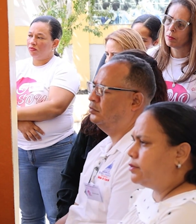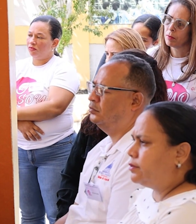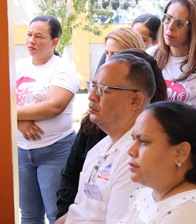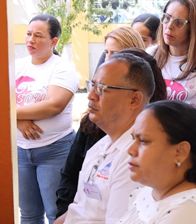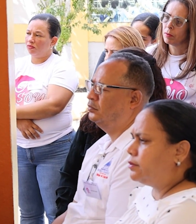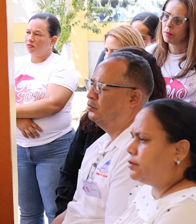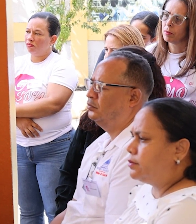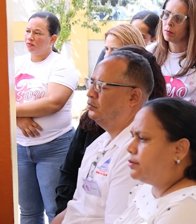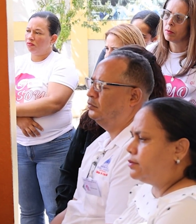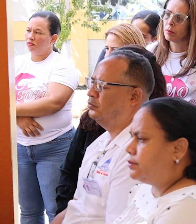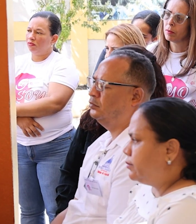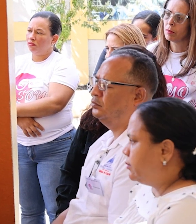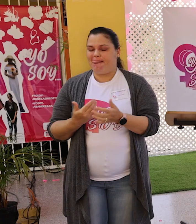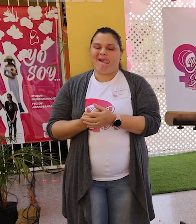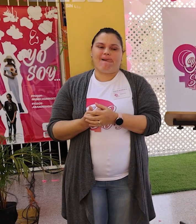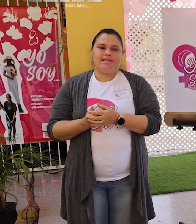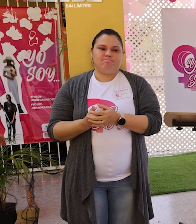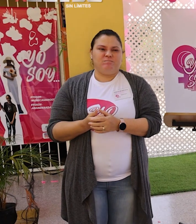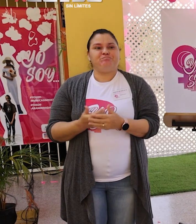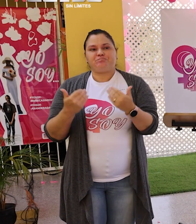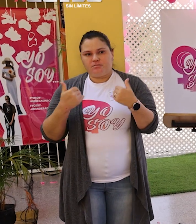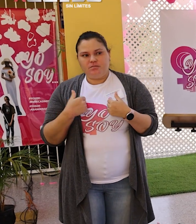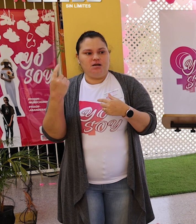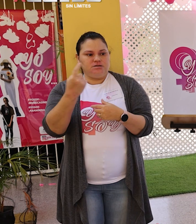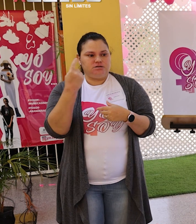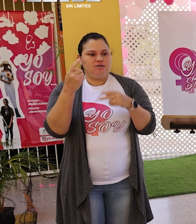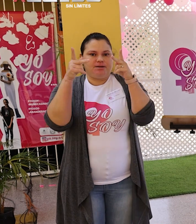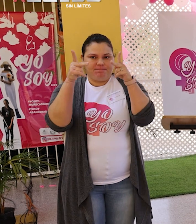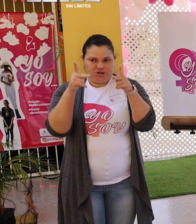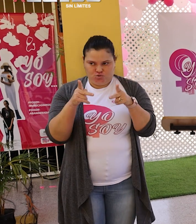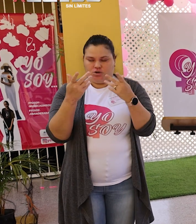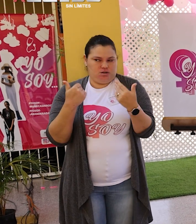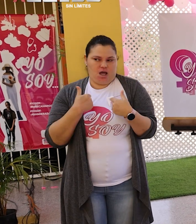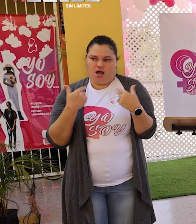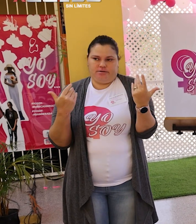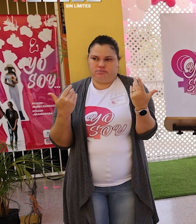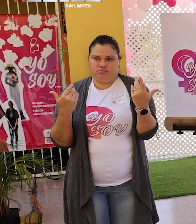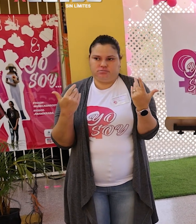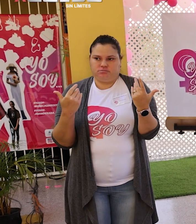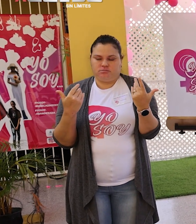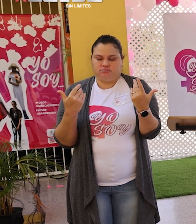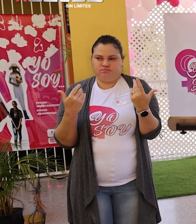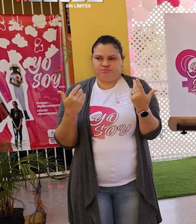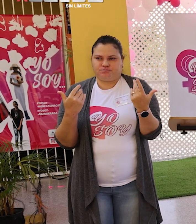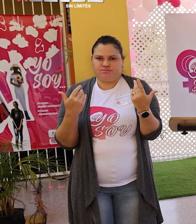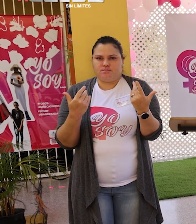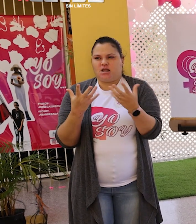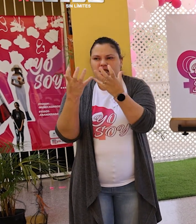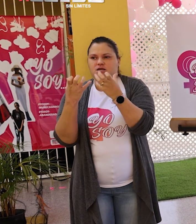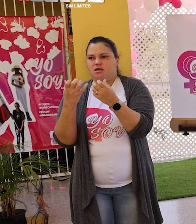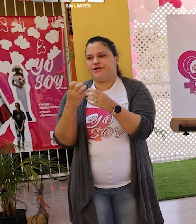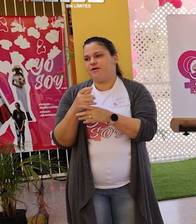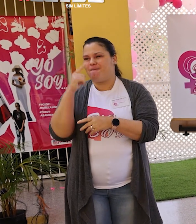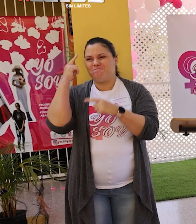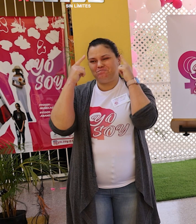y que tú sepas que siempre habrán personas que tú viviendo en plenitud dentro de tus valores habrán quienes